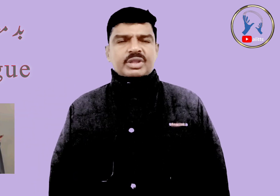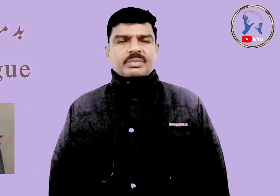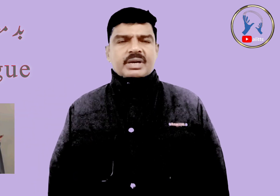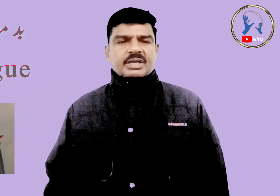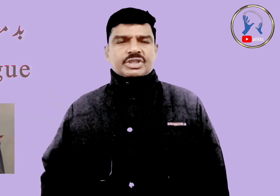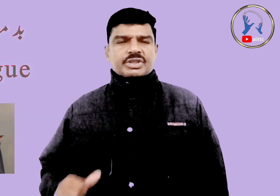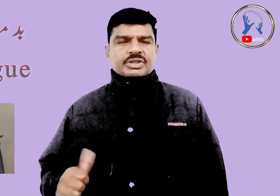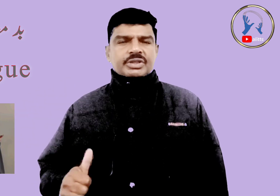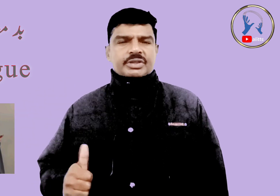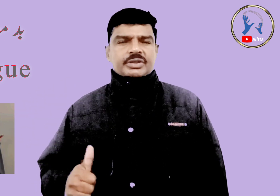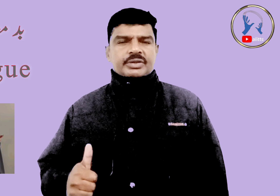बदमाश।